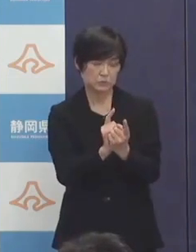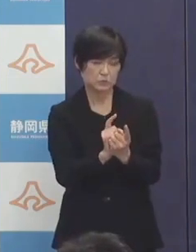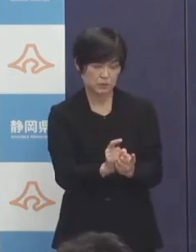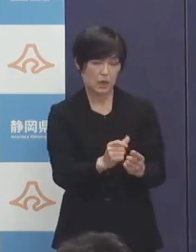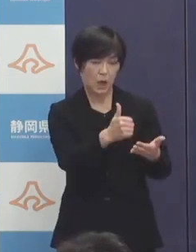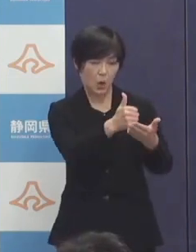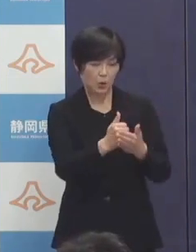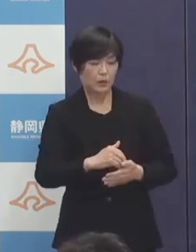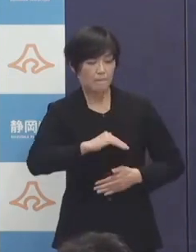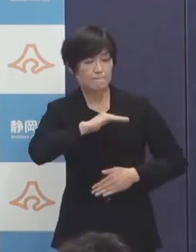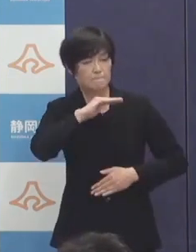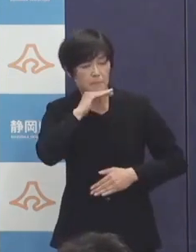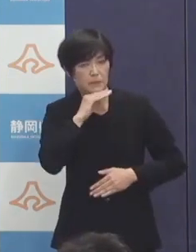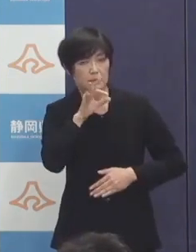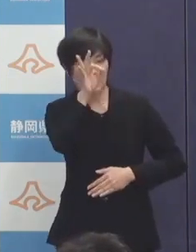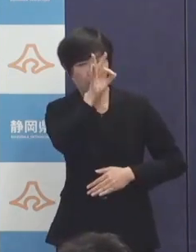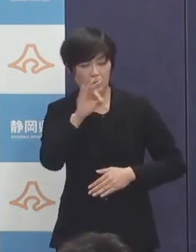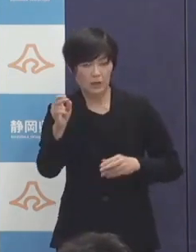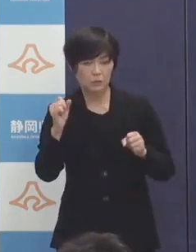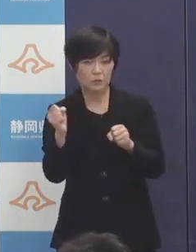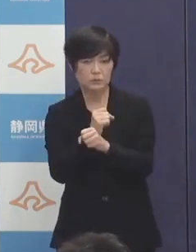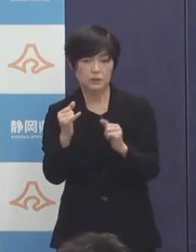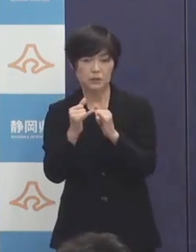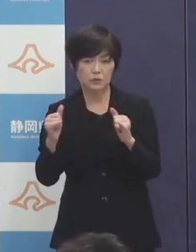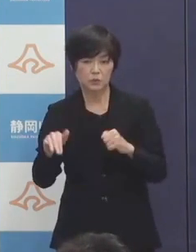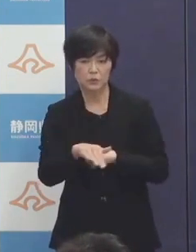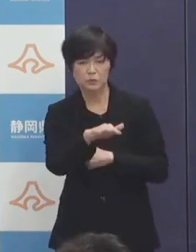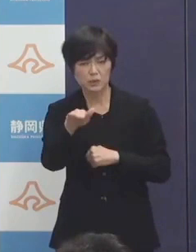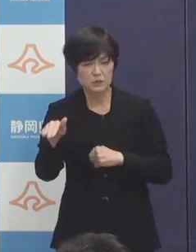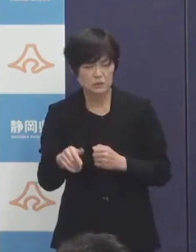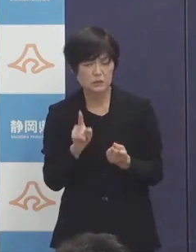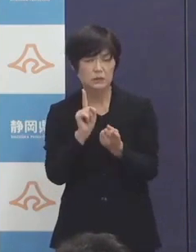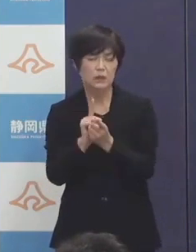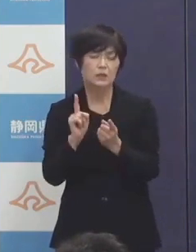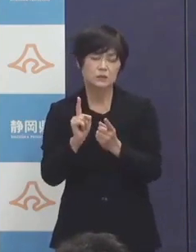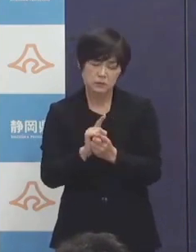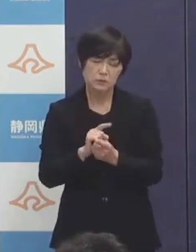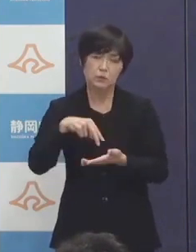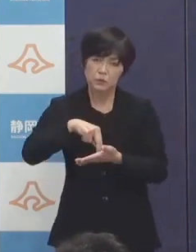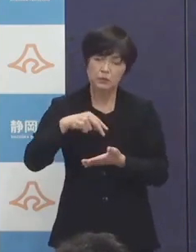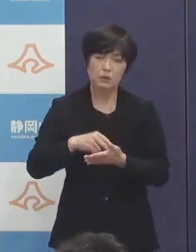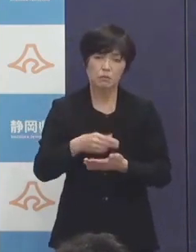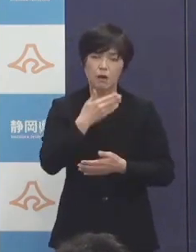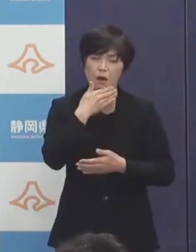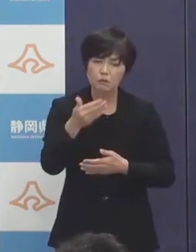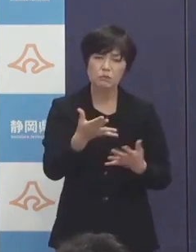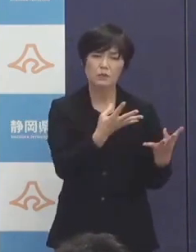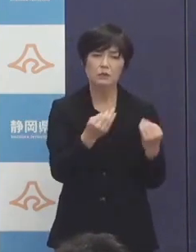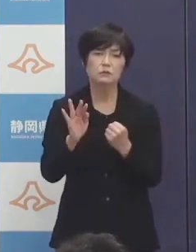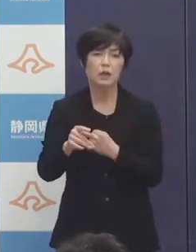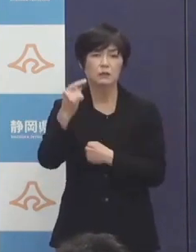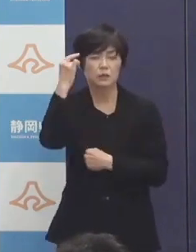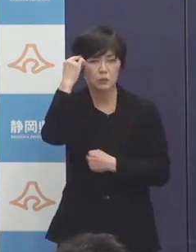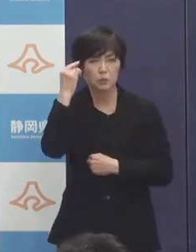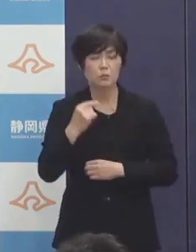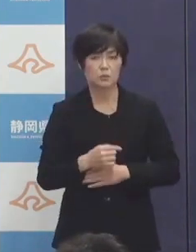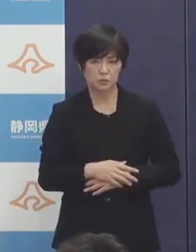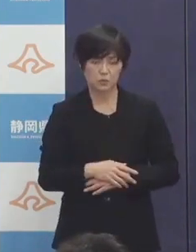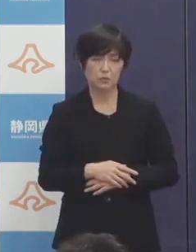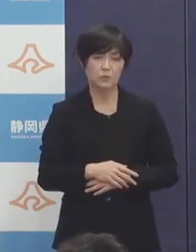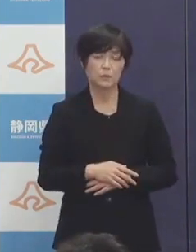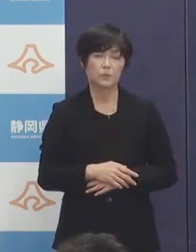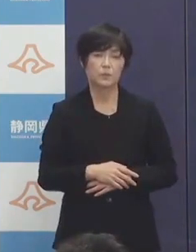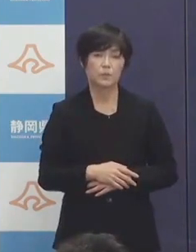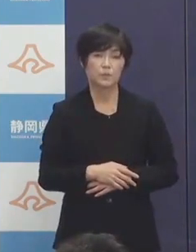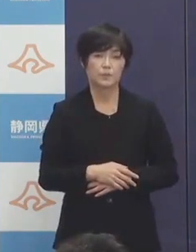観光産業の方々にとられましても大変なご不便、になったと、お客を引くことになったと